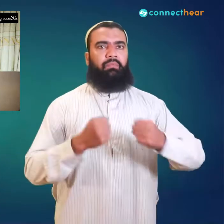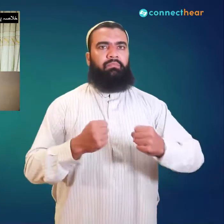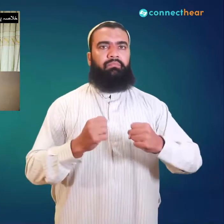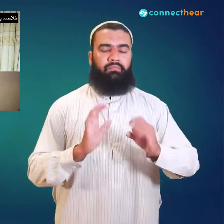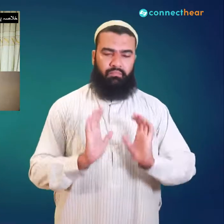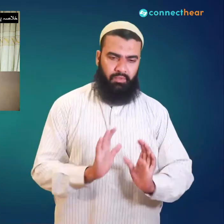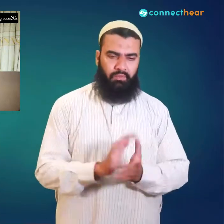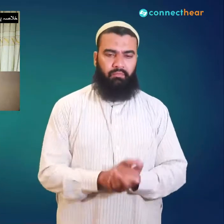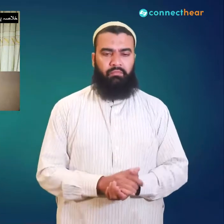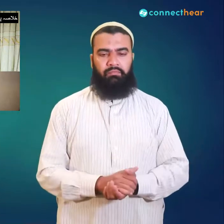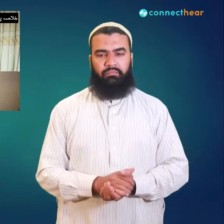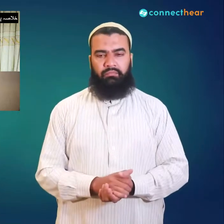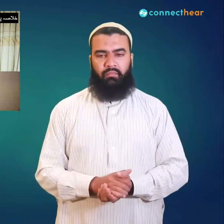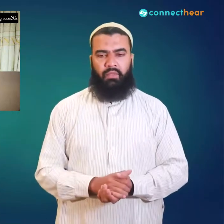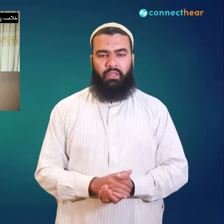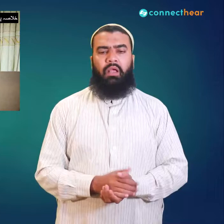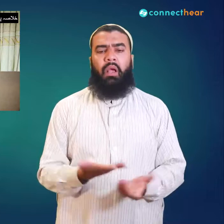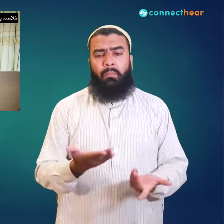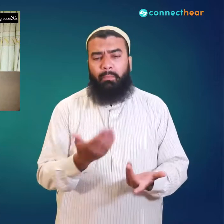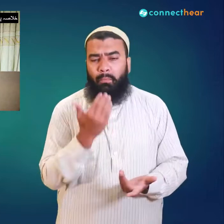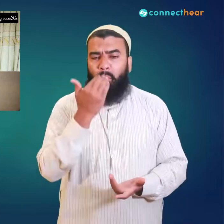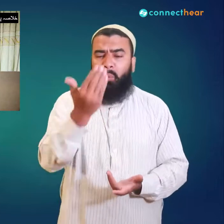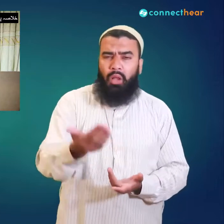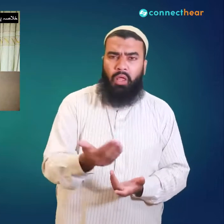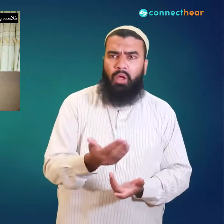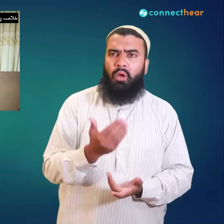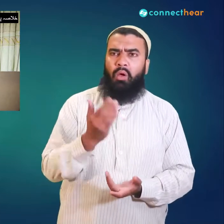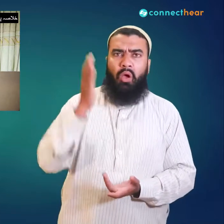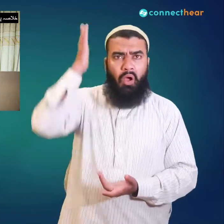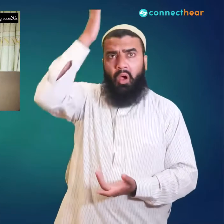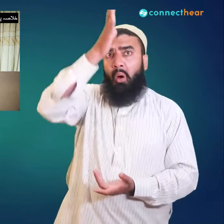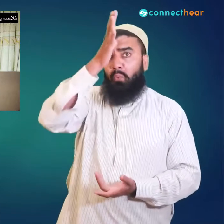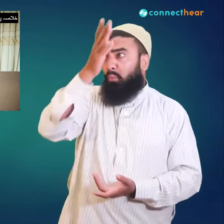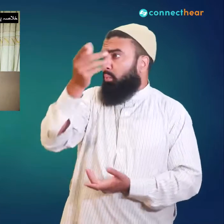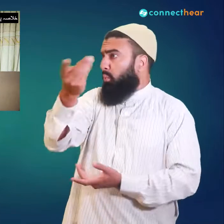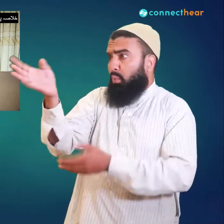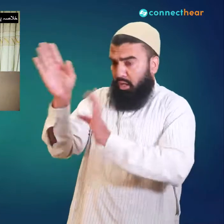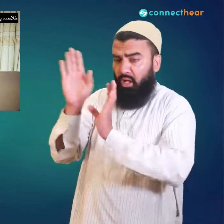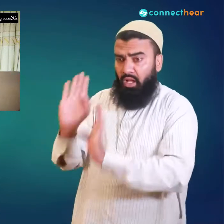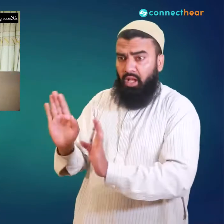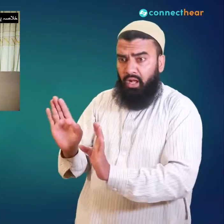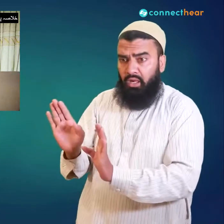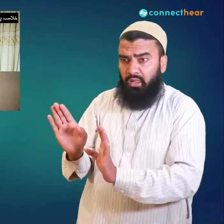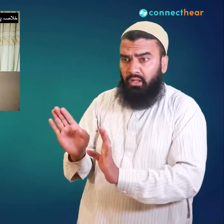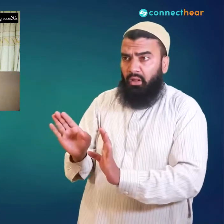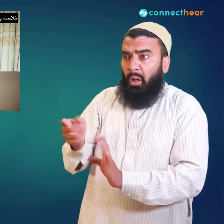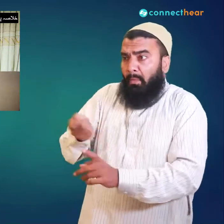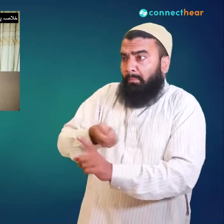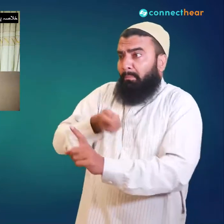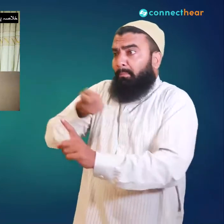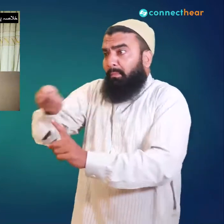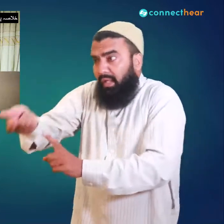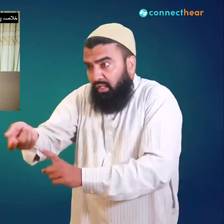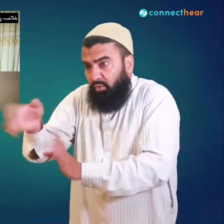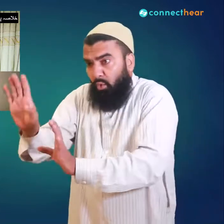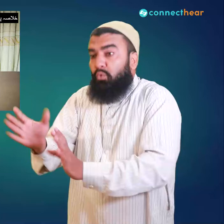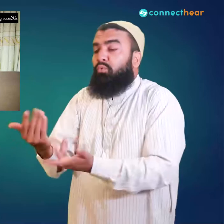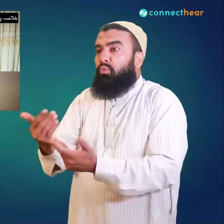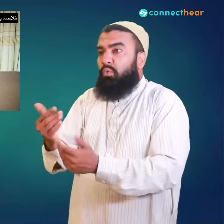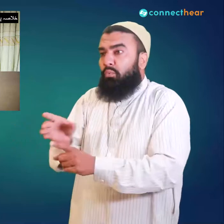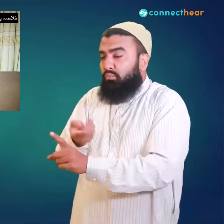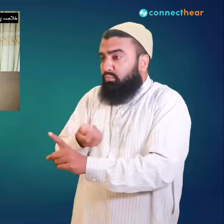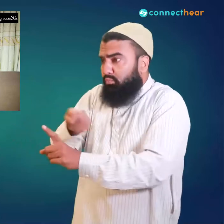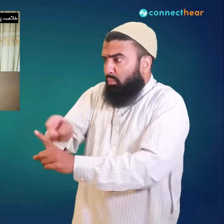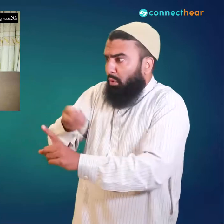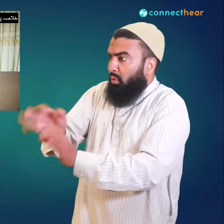جائے۔ البتہ جو غیر مسلم تھے ان کے لیے بھی اسی حوالے سے تھا کہ وہ ان کو اسلام کے قریب کیا جائے۔